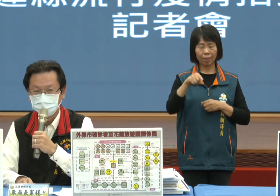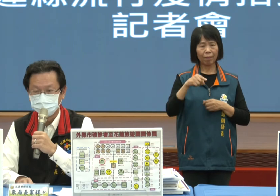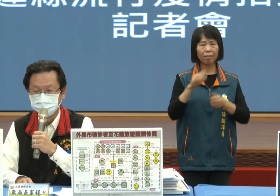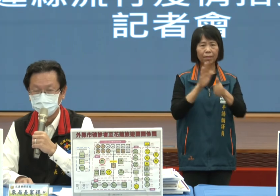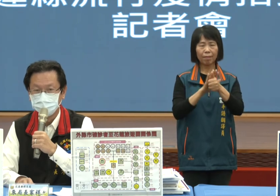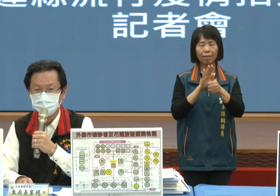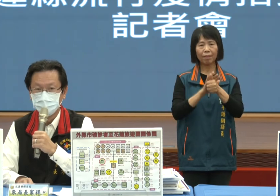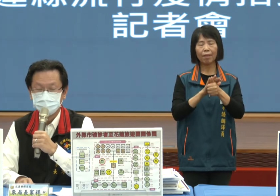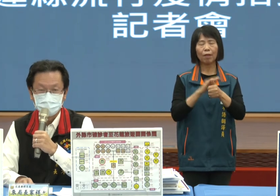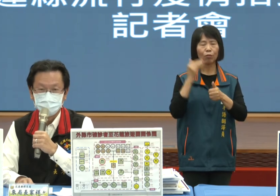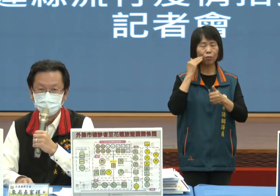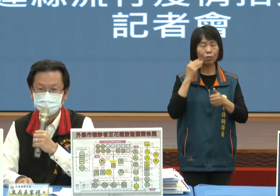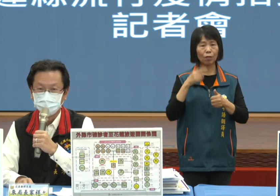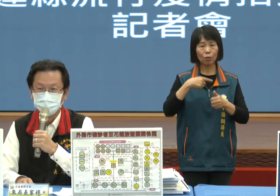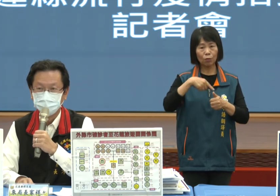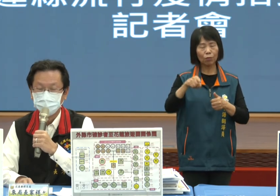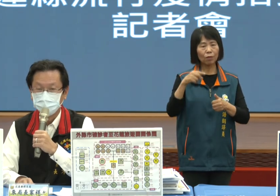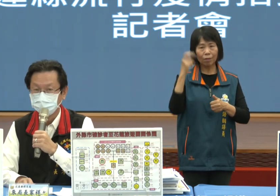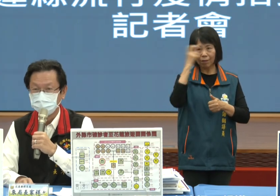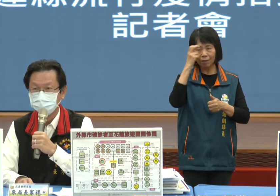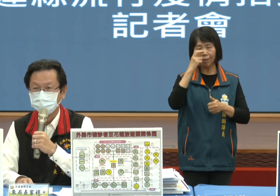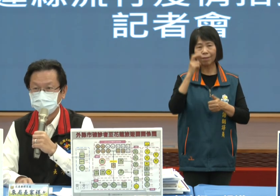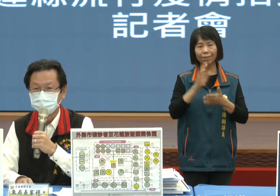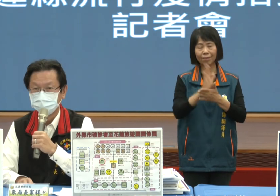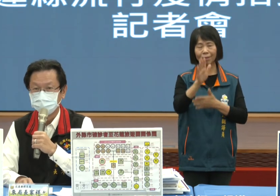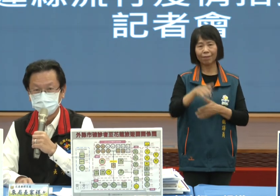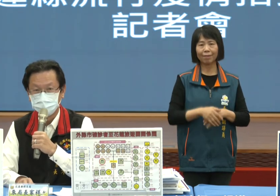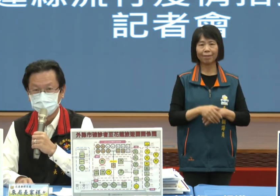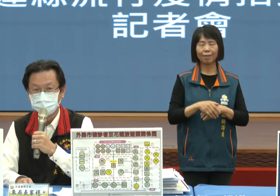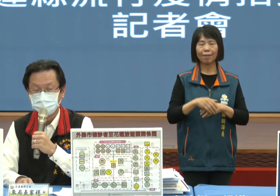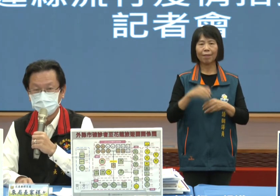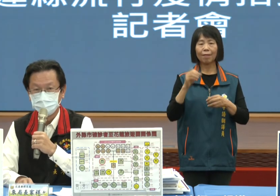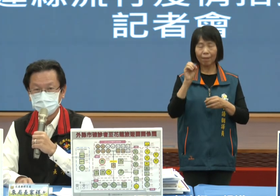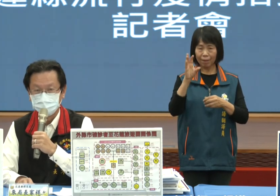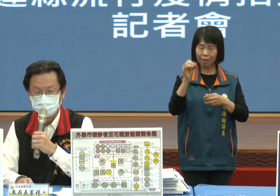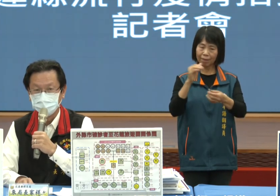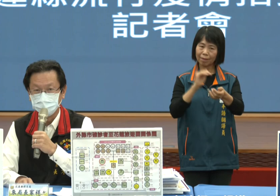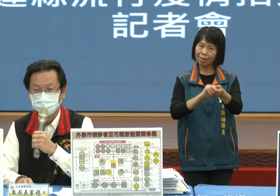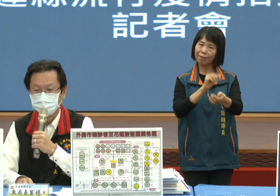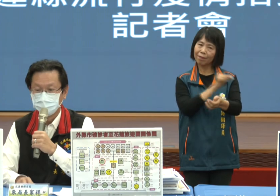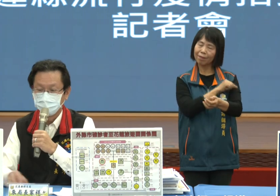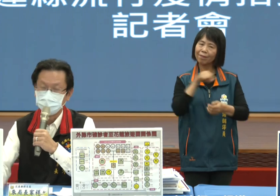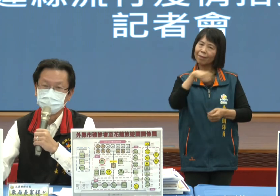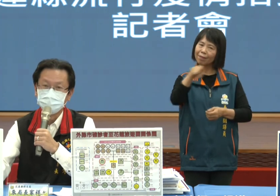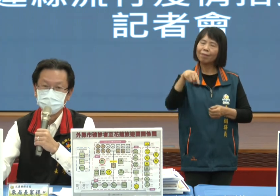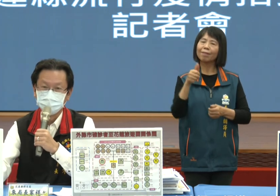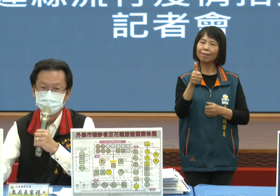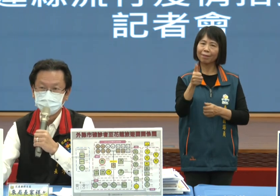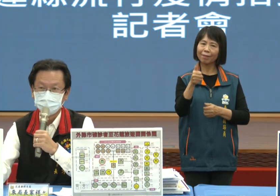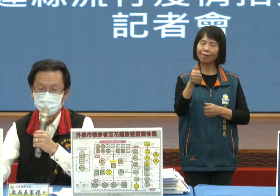筛检的乡亲们。筛检完之后，能够跟我们的乡亲说一声谢谢你，